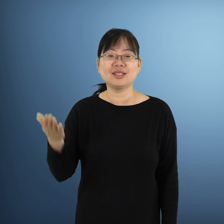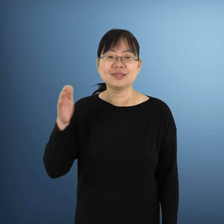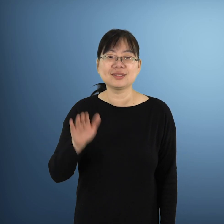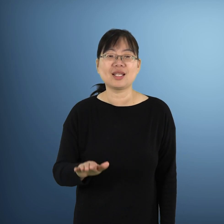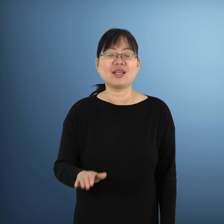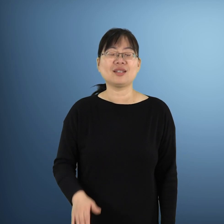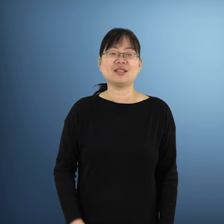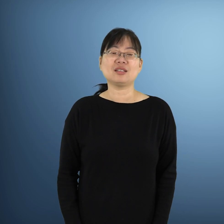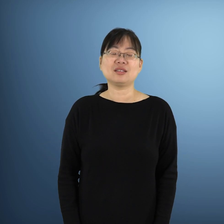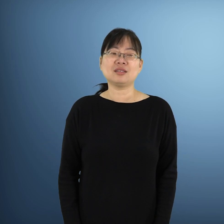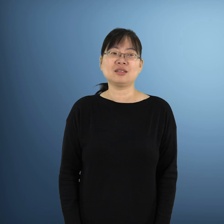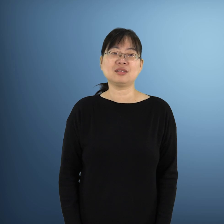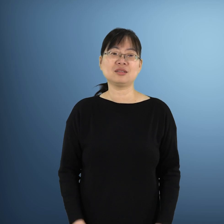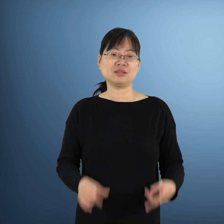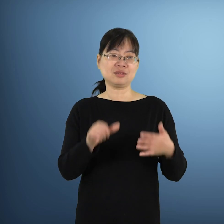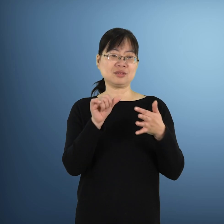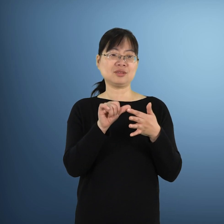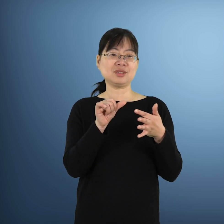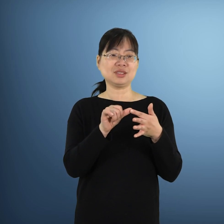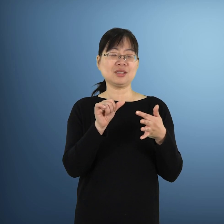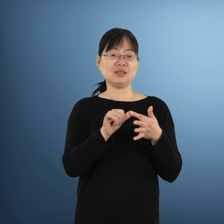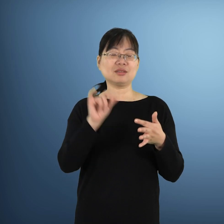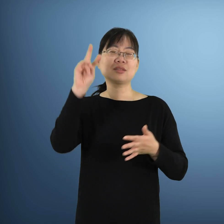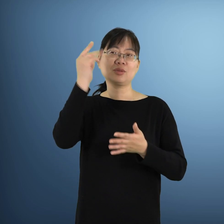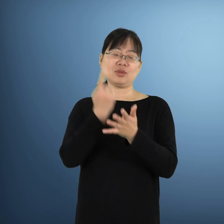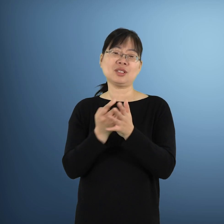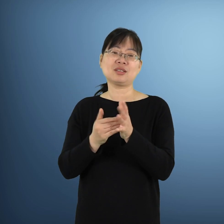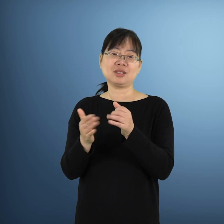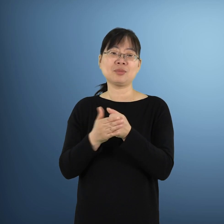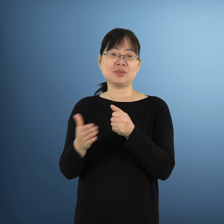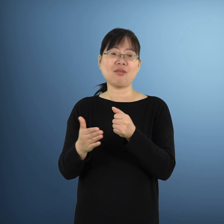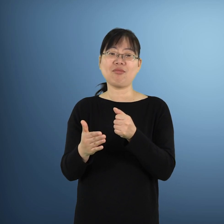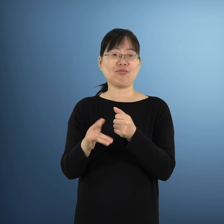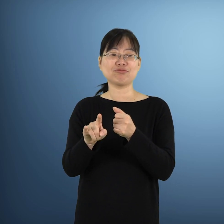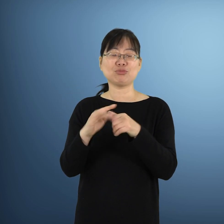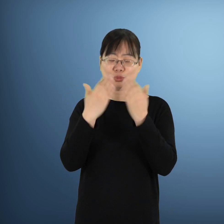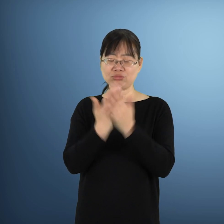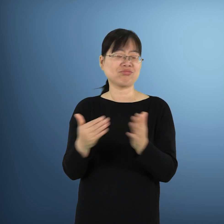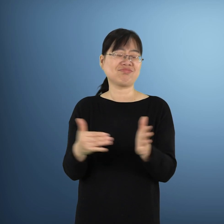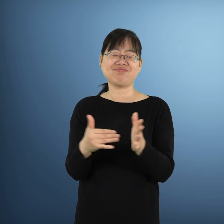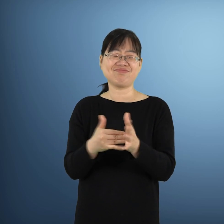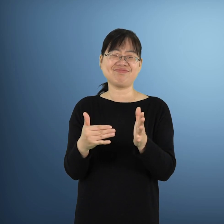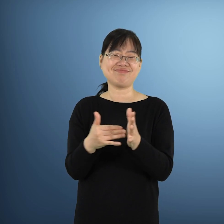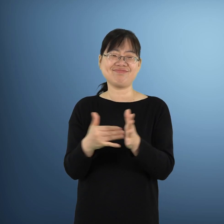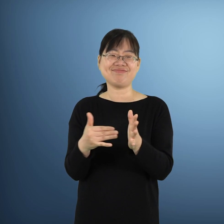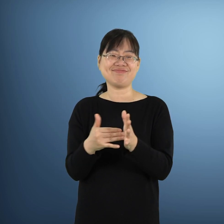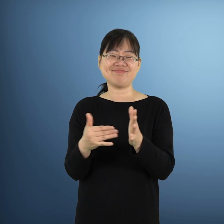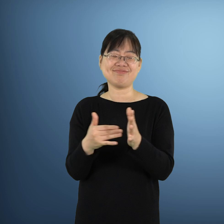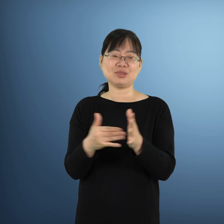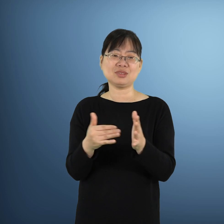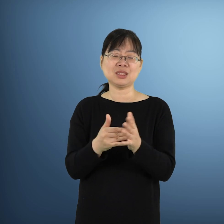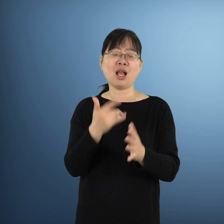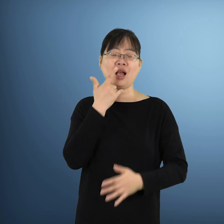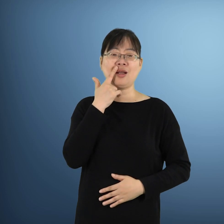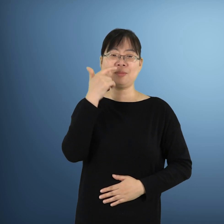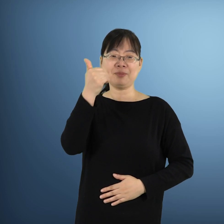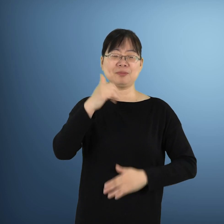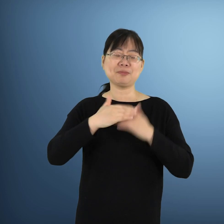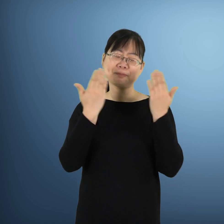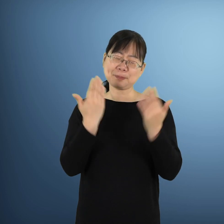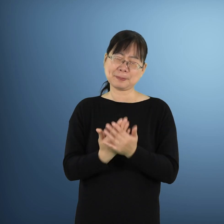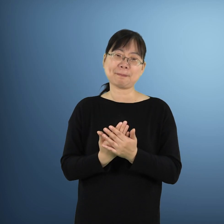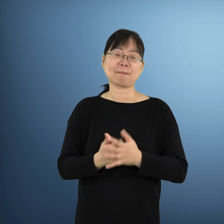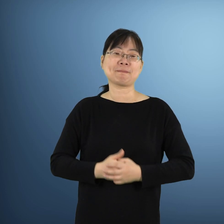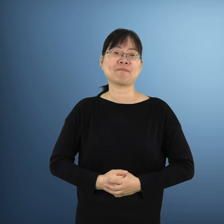그런데 그 둘째는 돌아옴으로 그냥 그걸로 끝난 거예요. 아버지의 모든